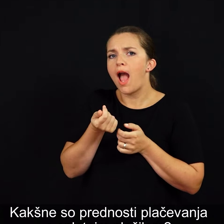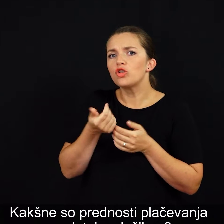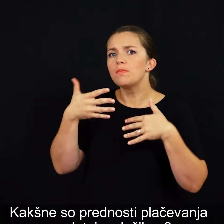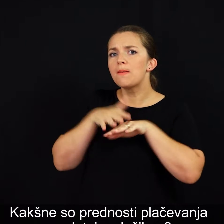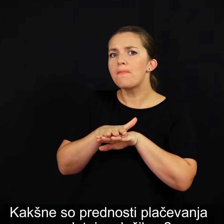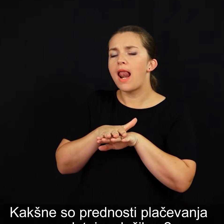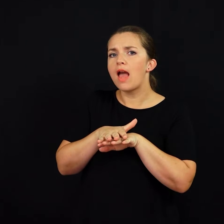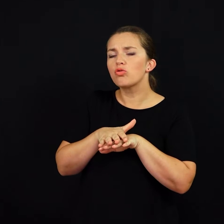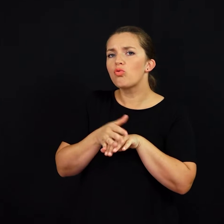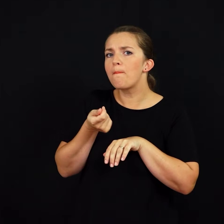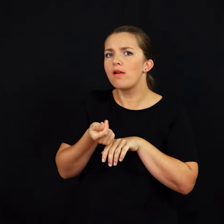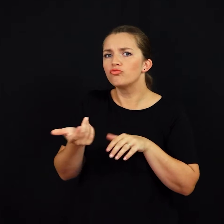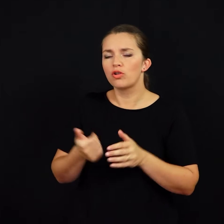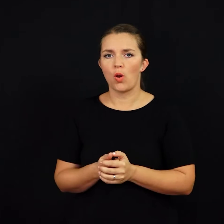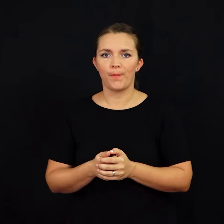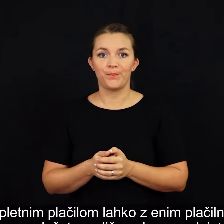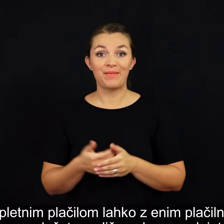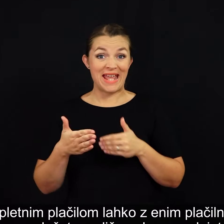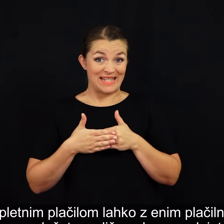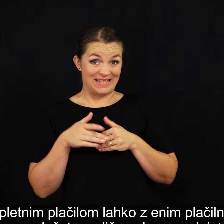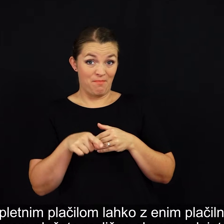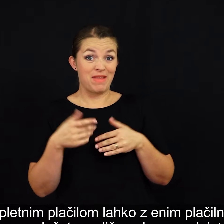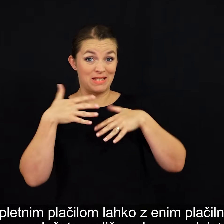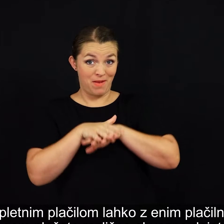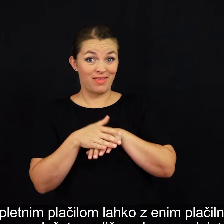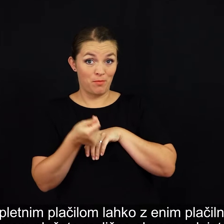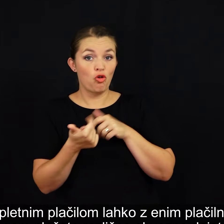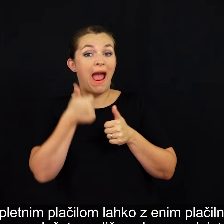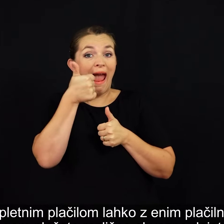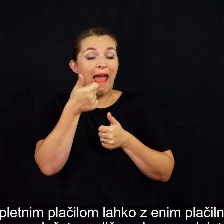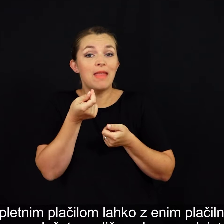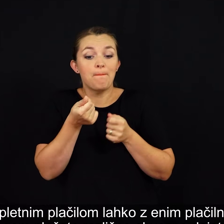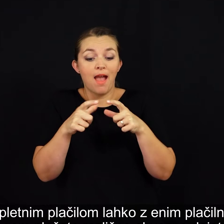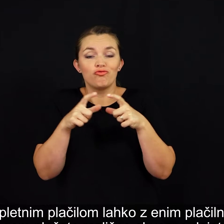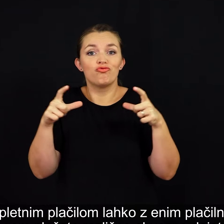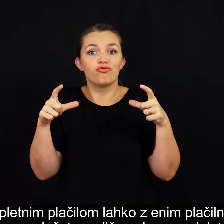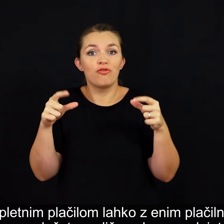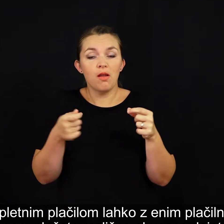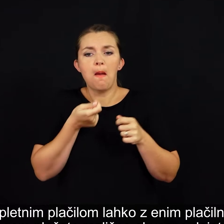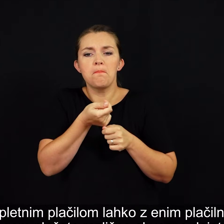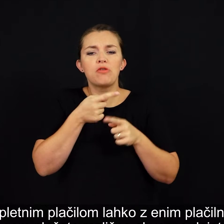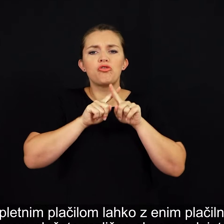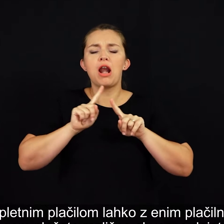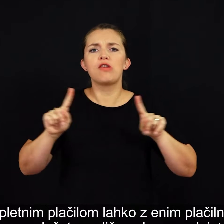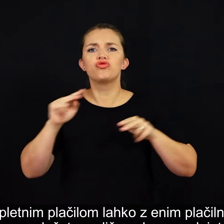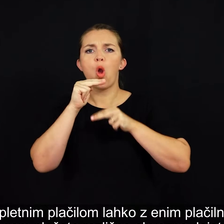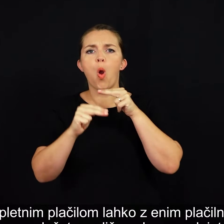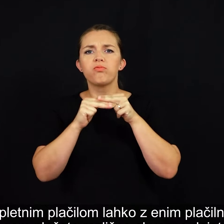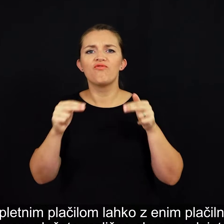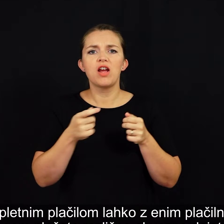plačilom? S spletnim plačilom lahko z enim plačilnim nalogom plačate različne obvezne dajatve,